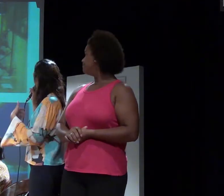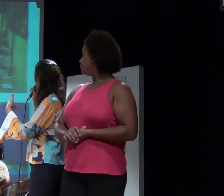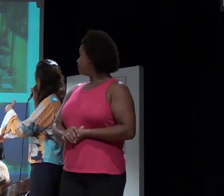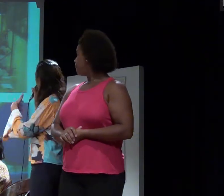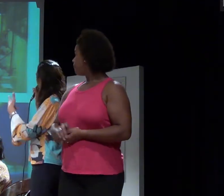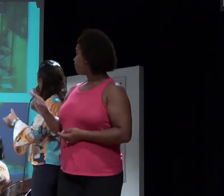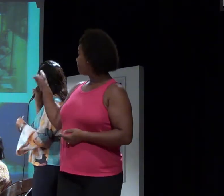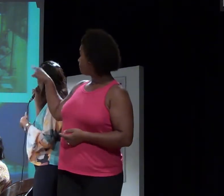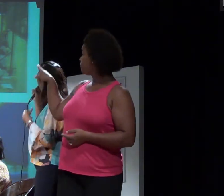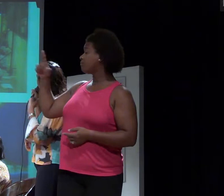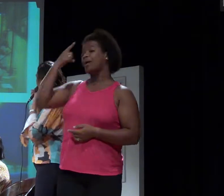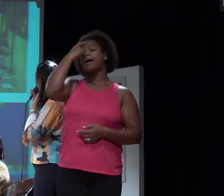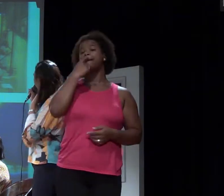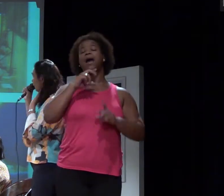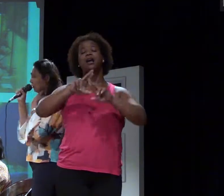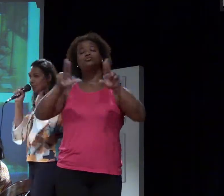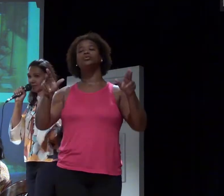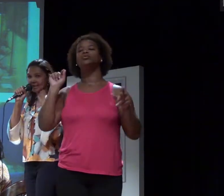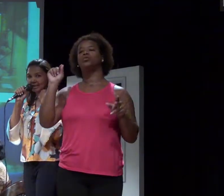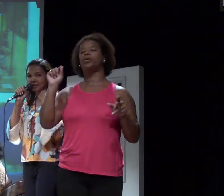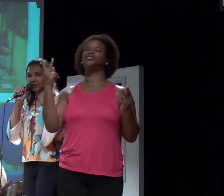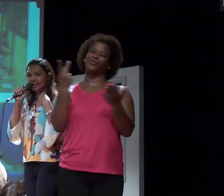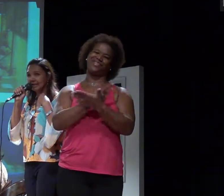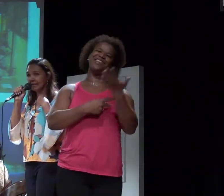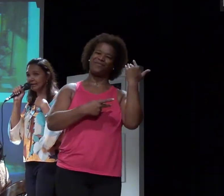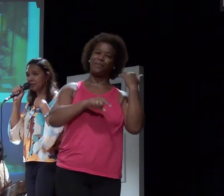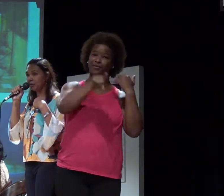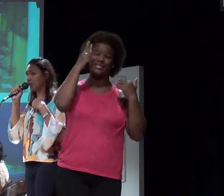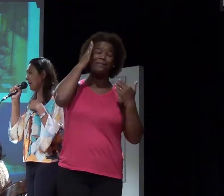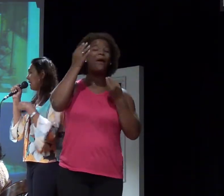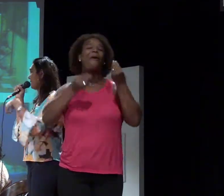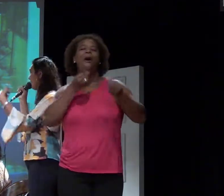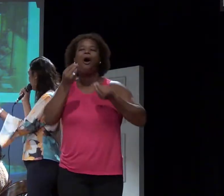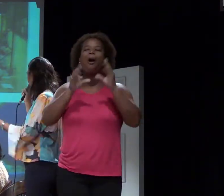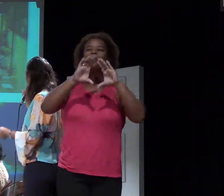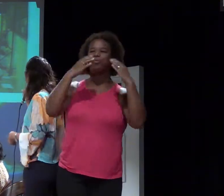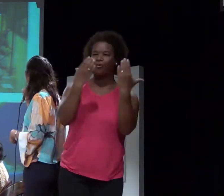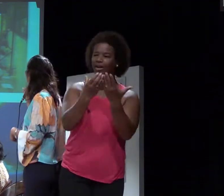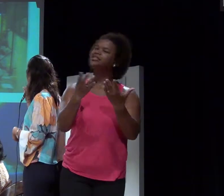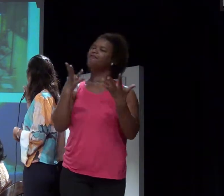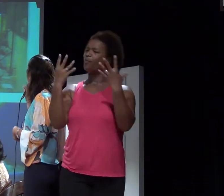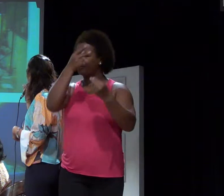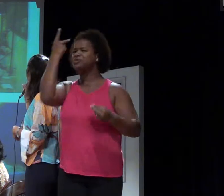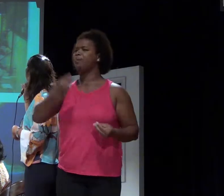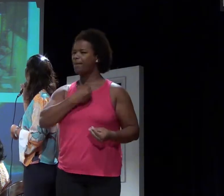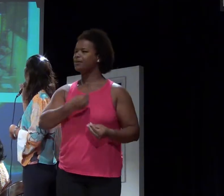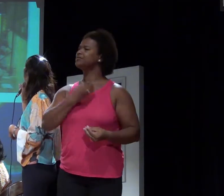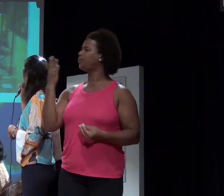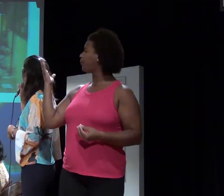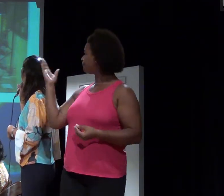Aqui eu trouxe só algumas imagens do evento que foi, para vocês terem uma ideia, né? Uma participação muito intensa.